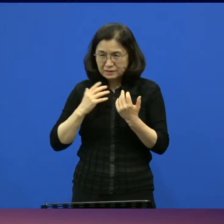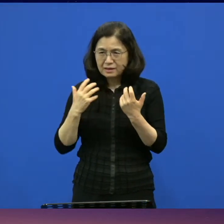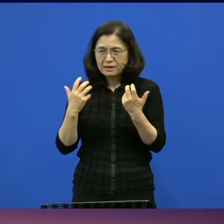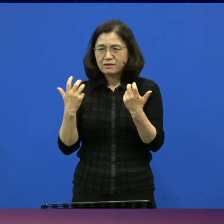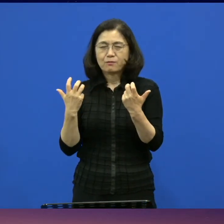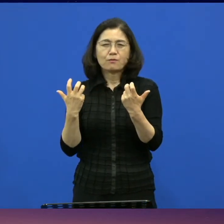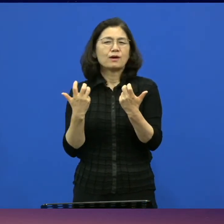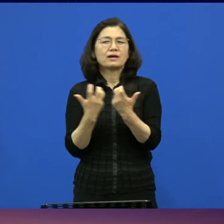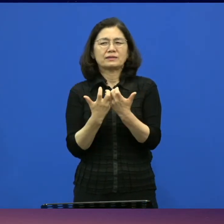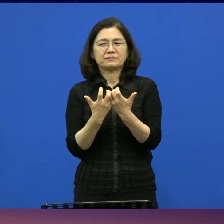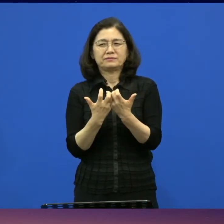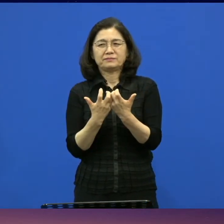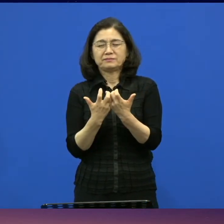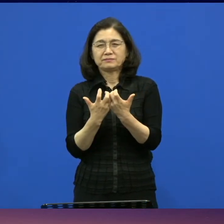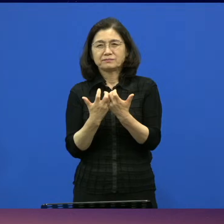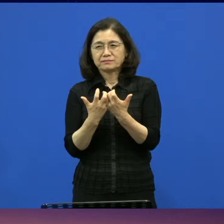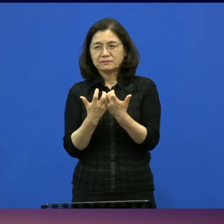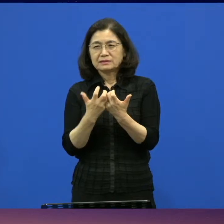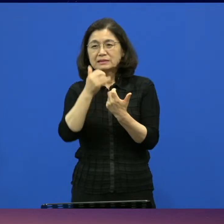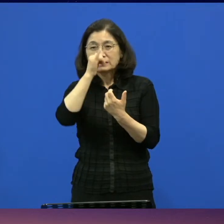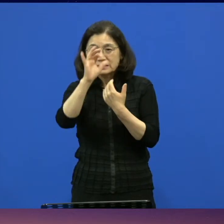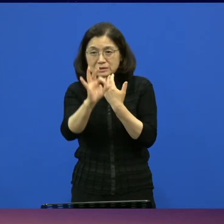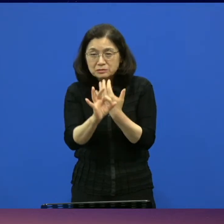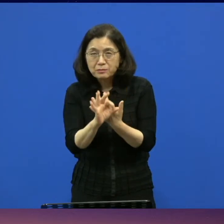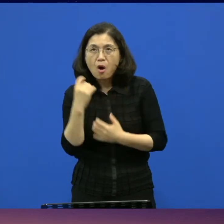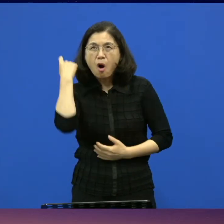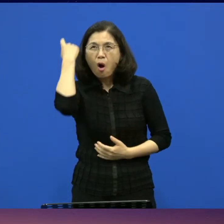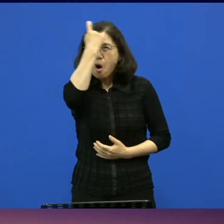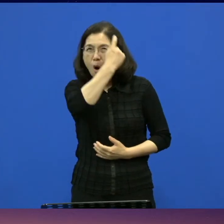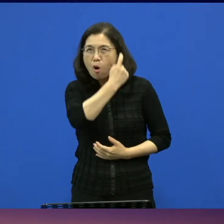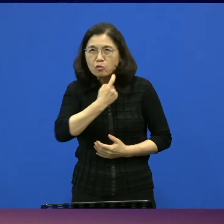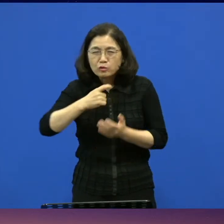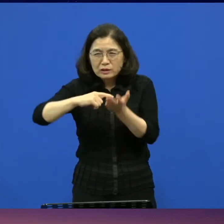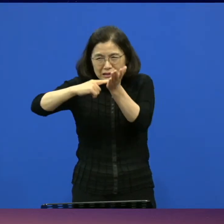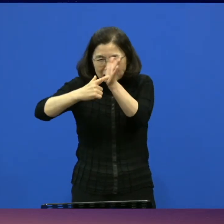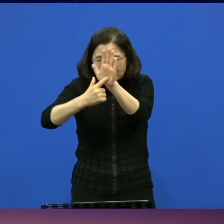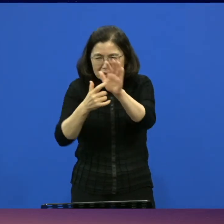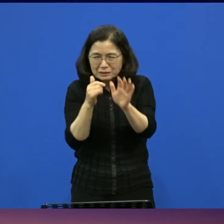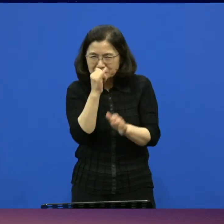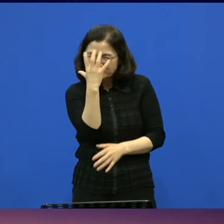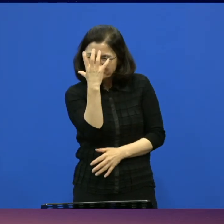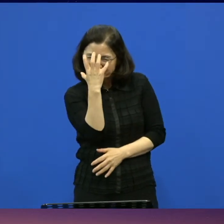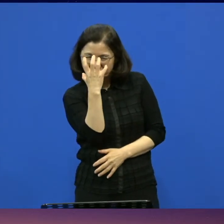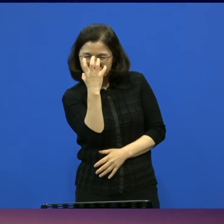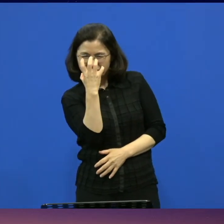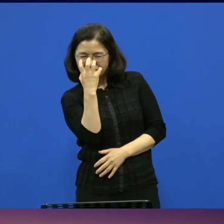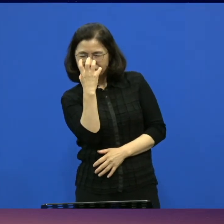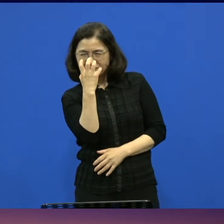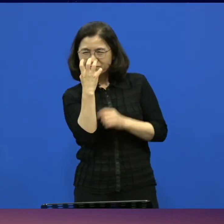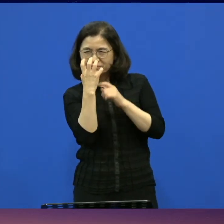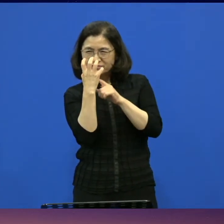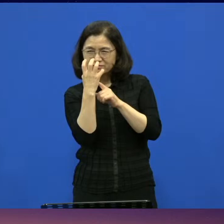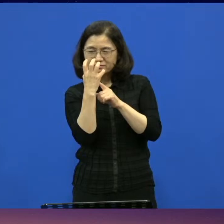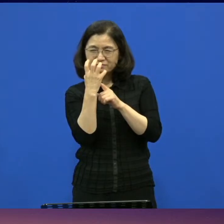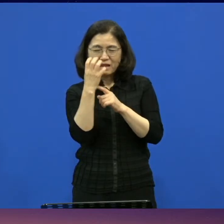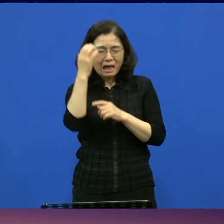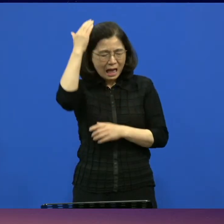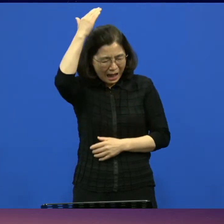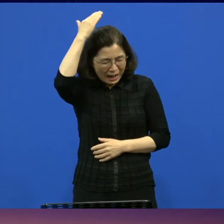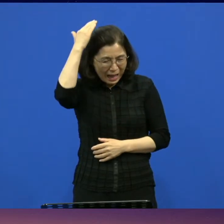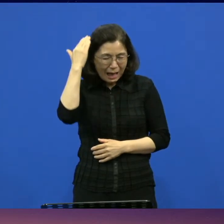그림자가 쫙 드리워져 있으면요, 얼굴에도 그게 나타나요. 얼굴에도 까만 면사포 하나 쓴 것 같아요.